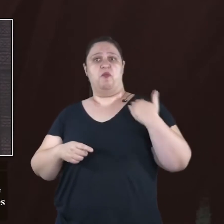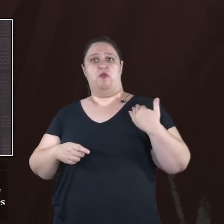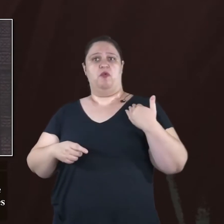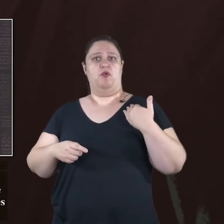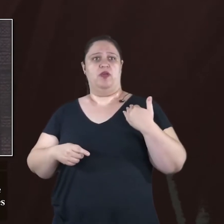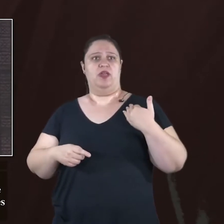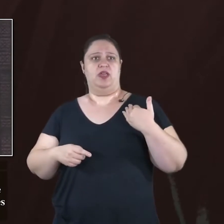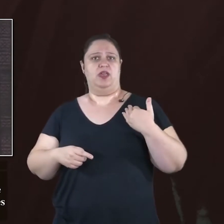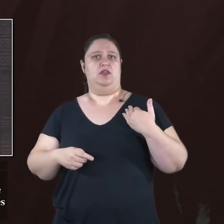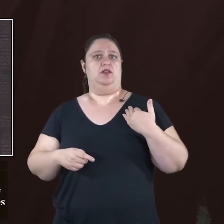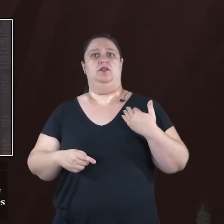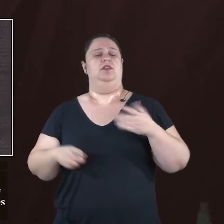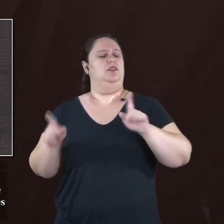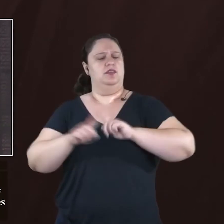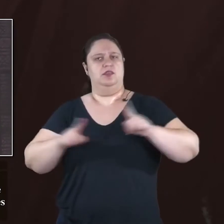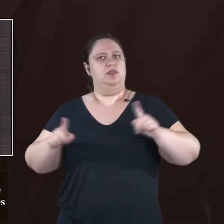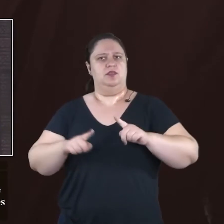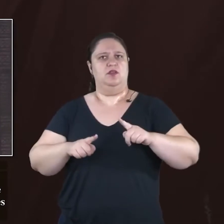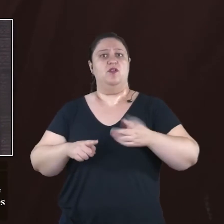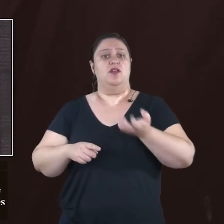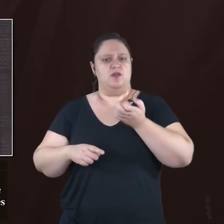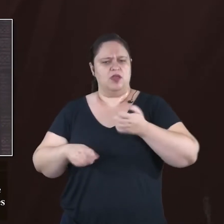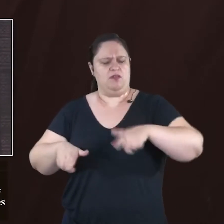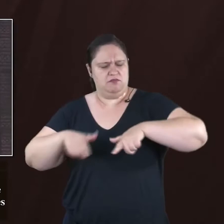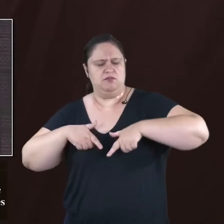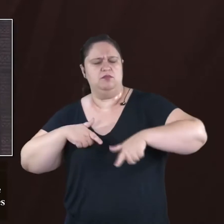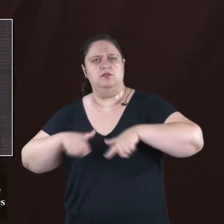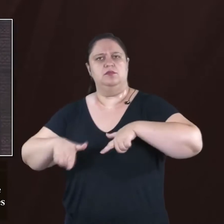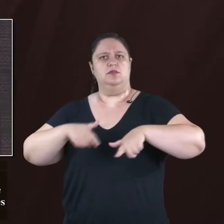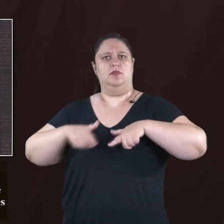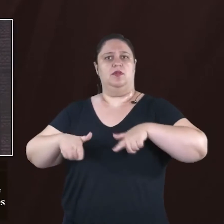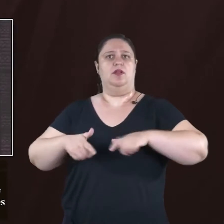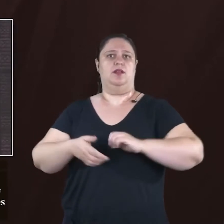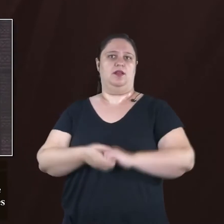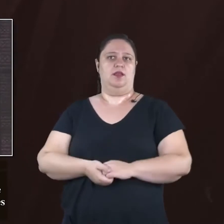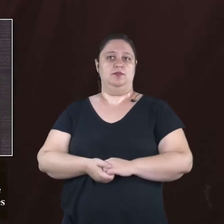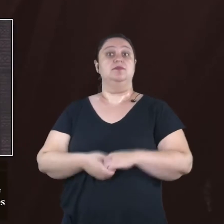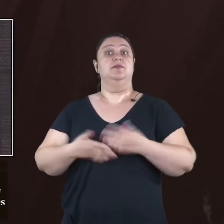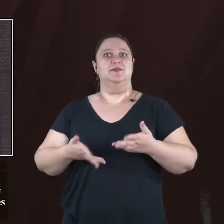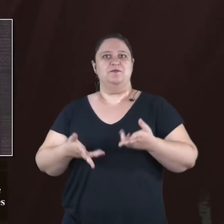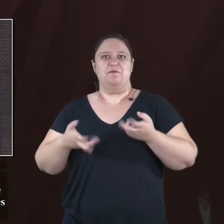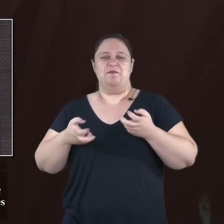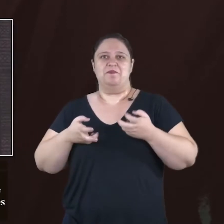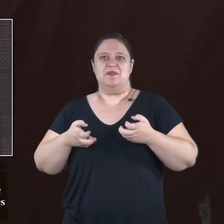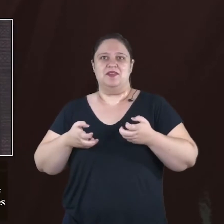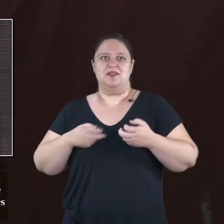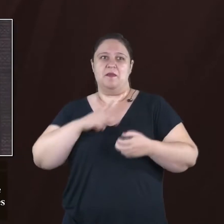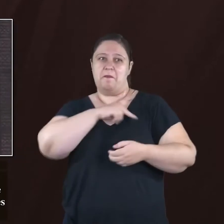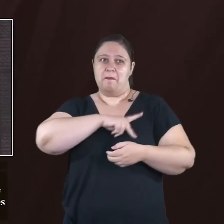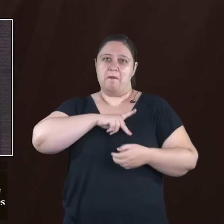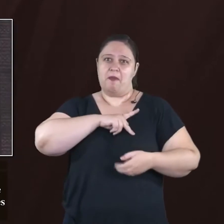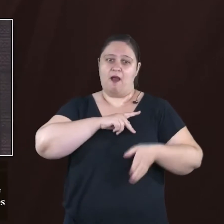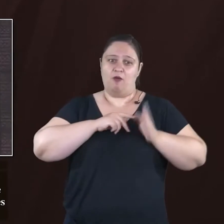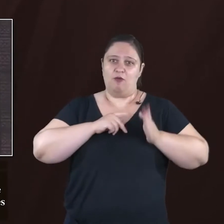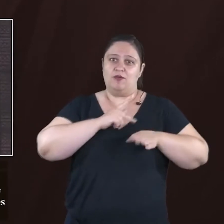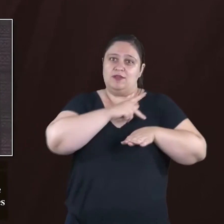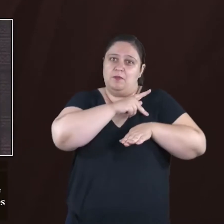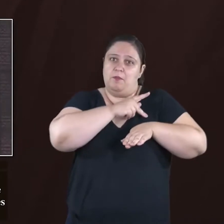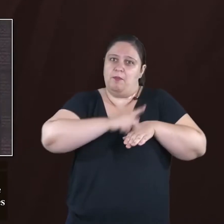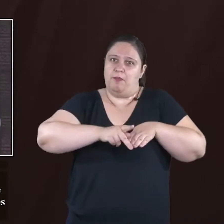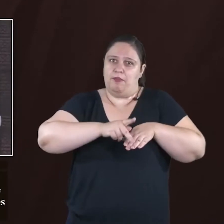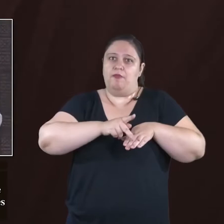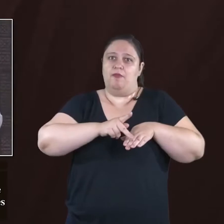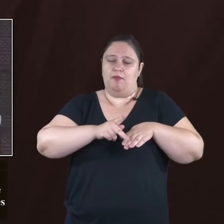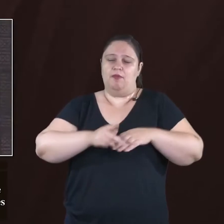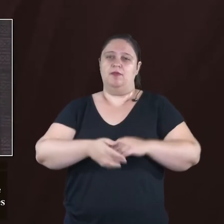me anule esta glória. Irmãos, olha só o coração puro do nosso irmão, do apóstolo Paulo.